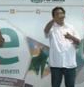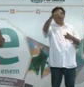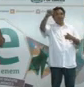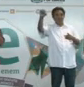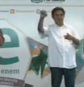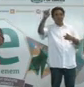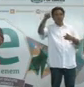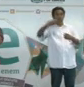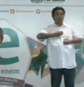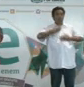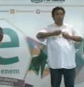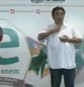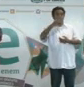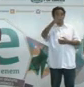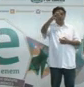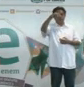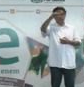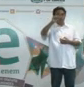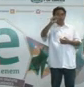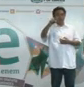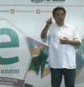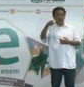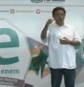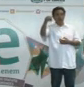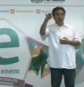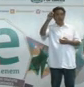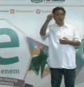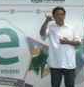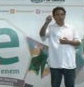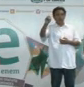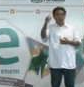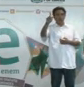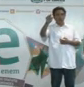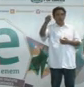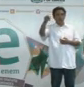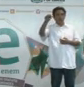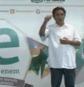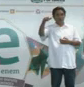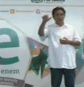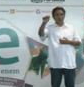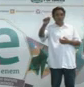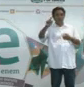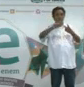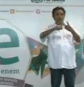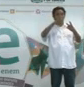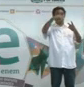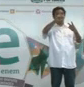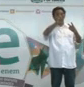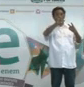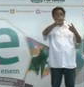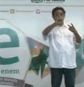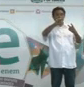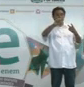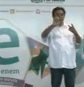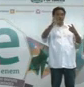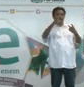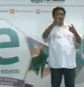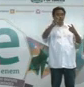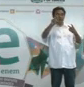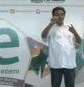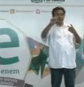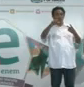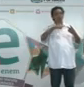1700, que é a poesia do Tomás Antônio Gonzaga, Marília de Dirceu, não é? Marília de Disseu, o cara está